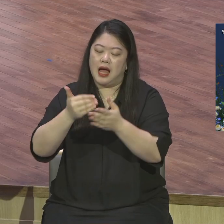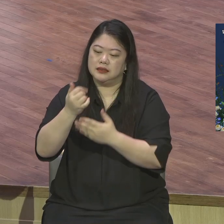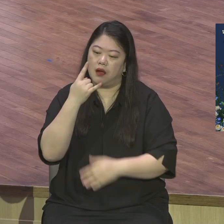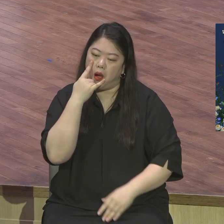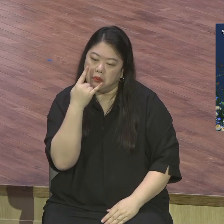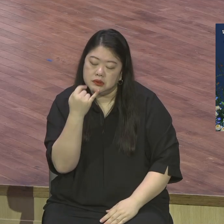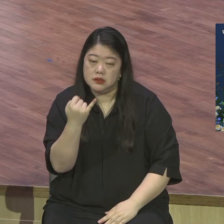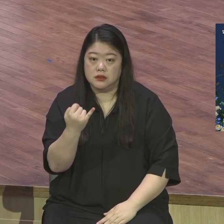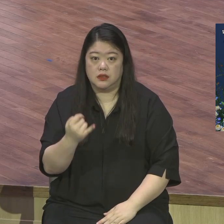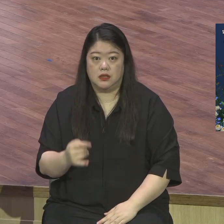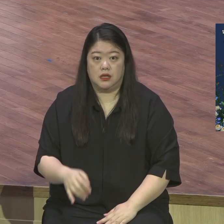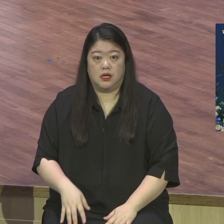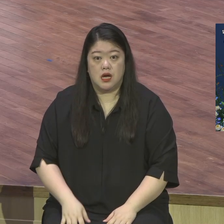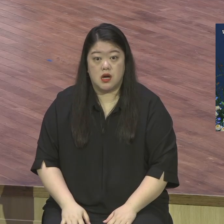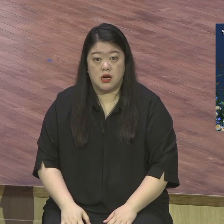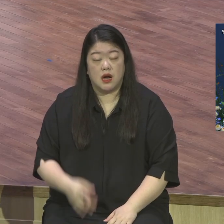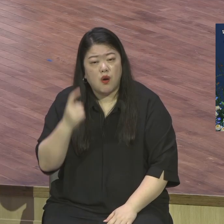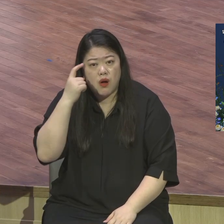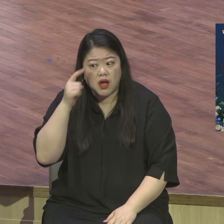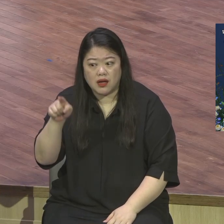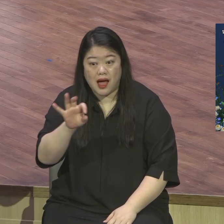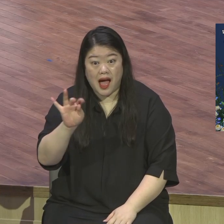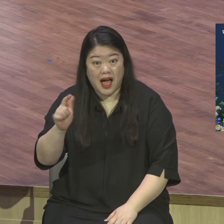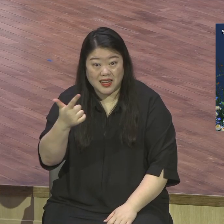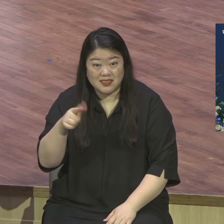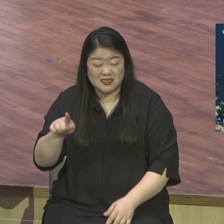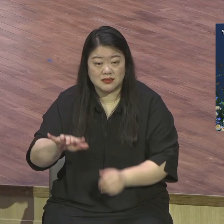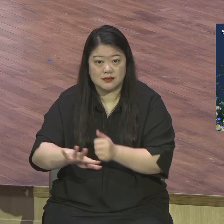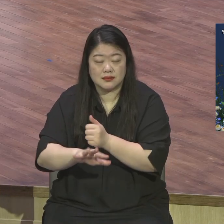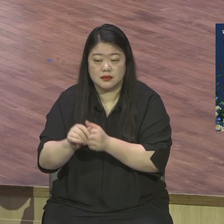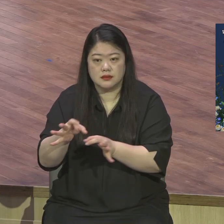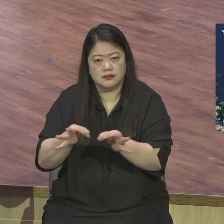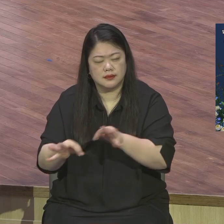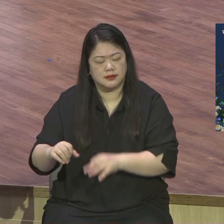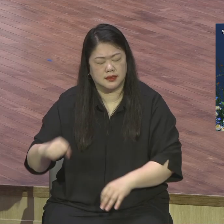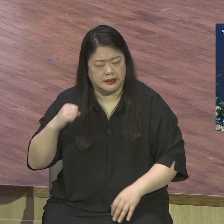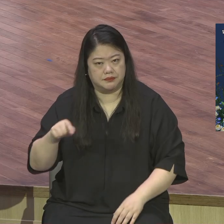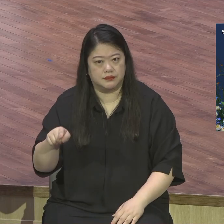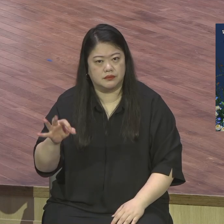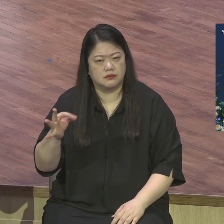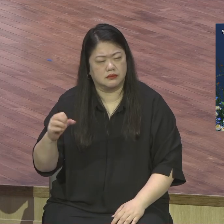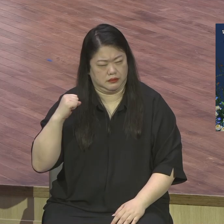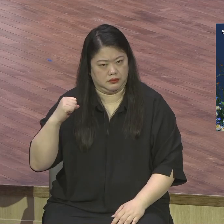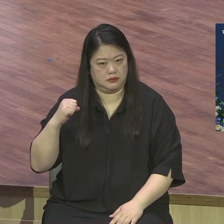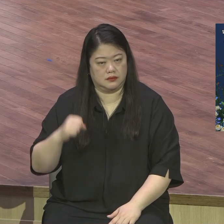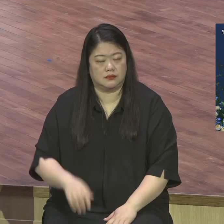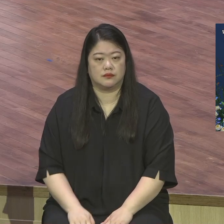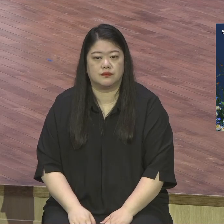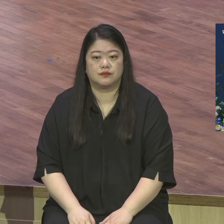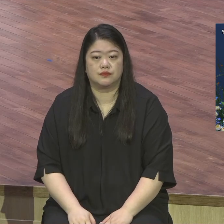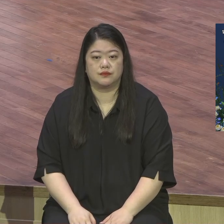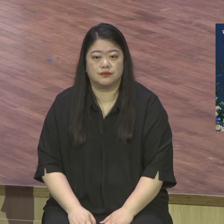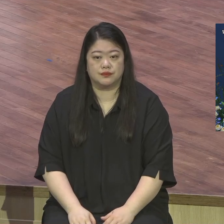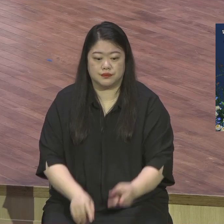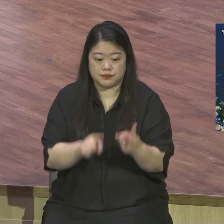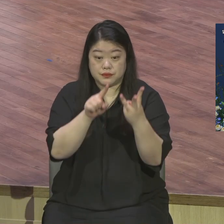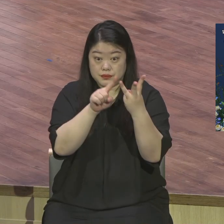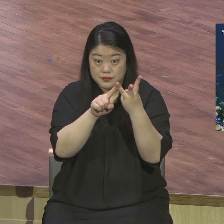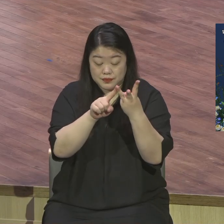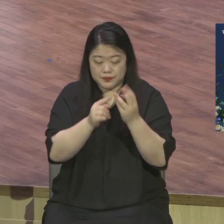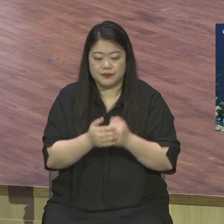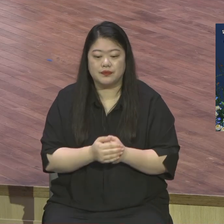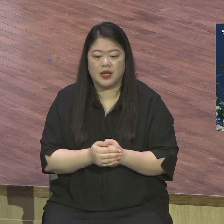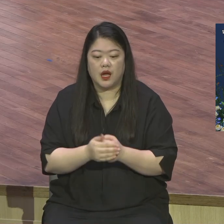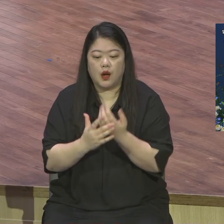세계에 지금 그리고 이 문선명 교주였던 통일교는 지금 지역교회 이름을 어떻게 다하냐 무슨무슨